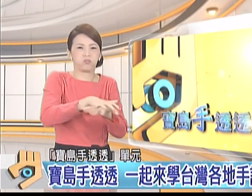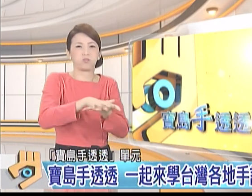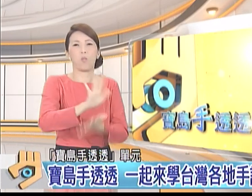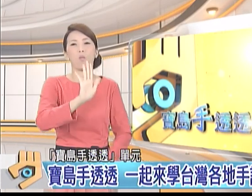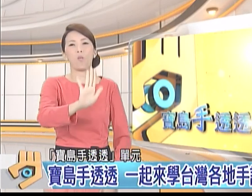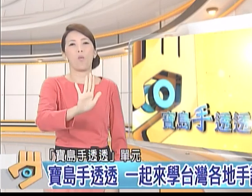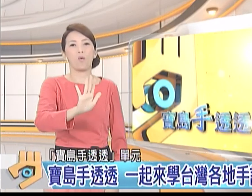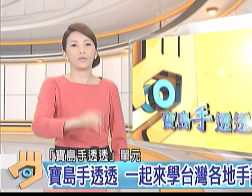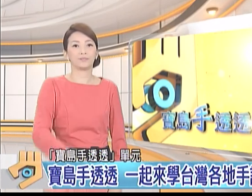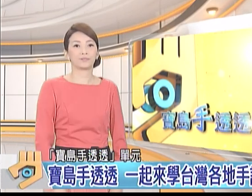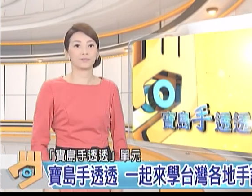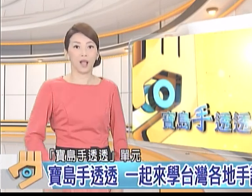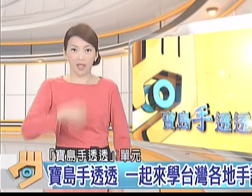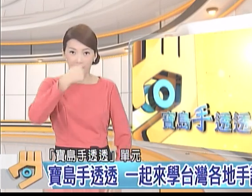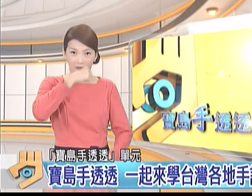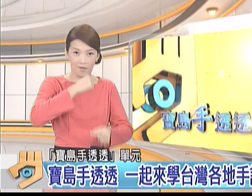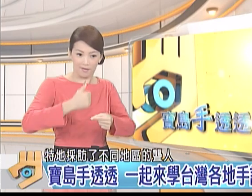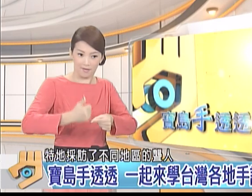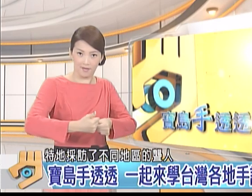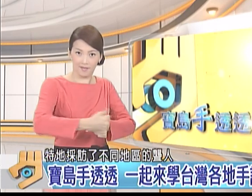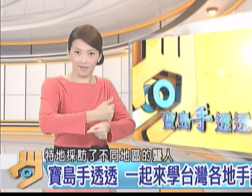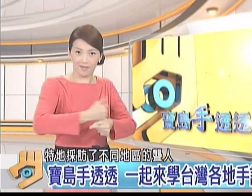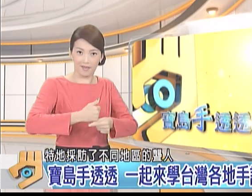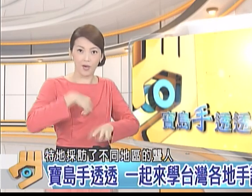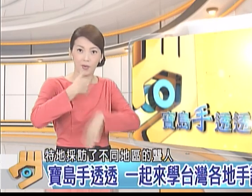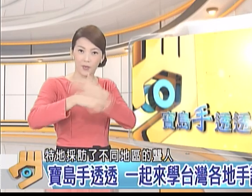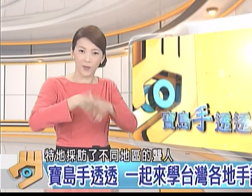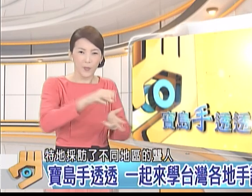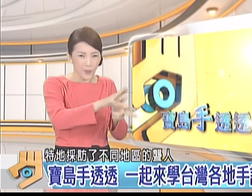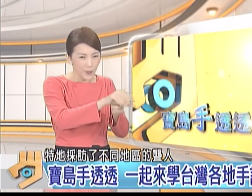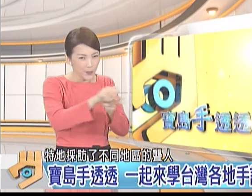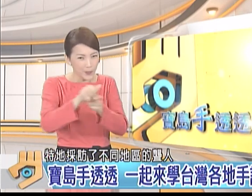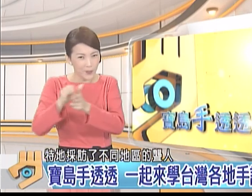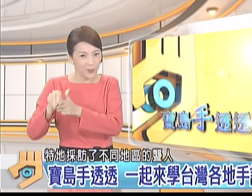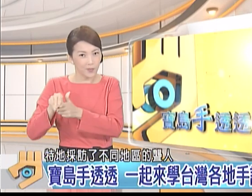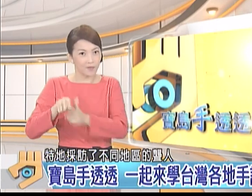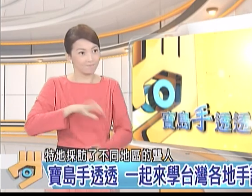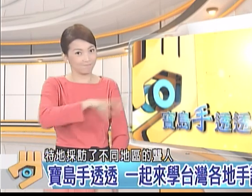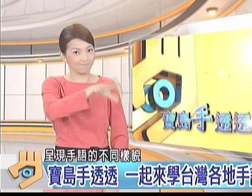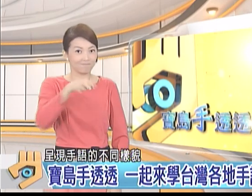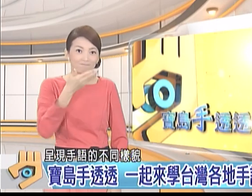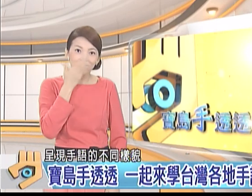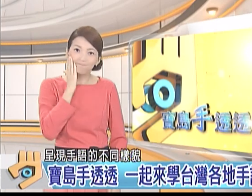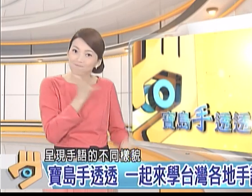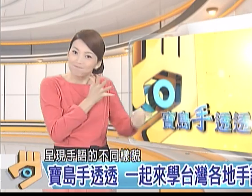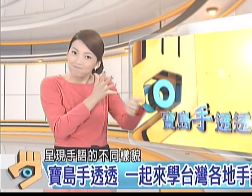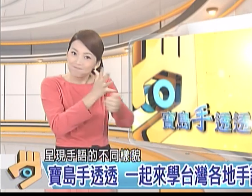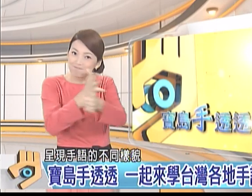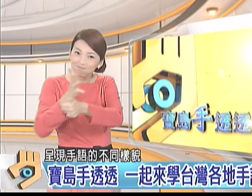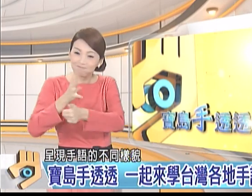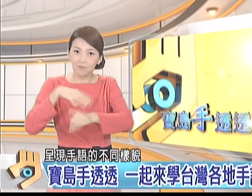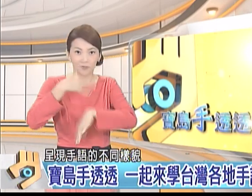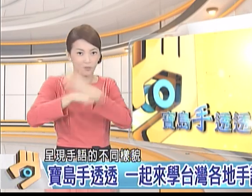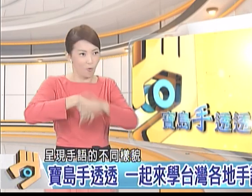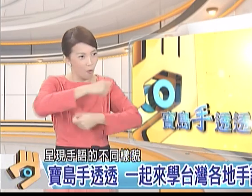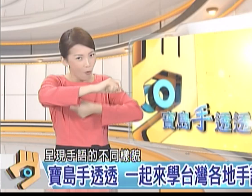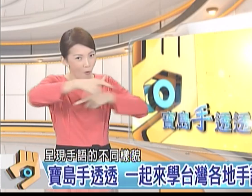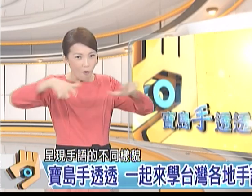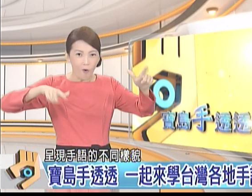手透透的单元，我们特地采访了不同地区的聋人，呈现手语的不同样貌。而今天